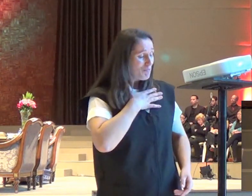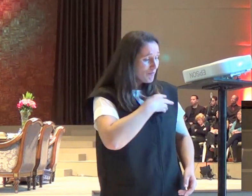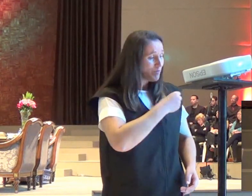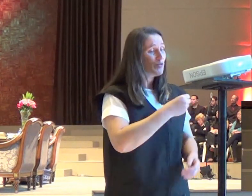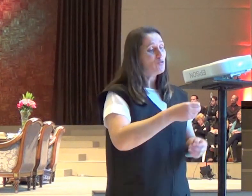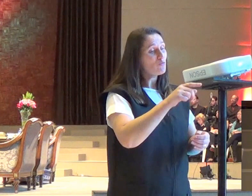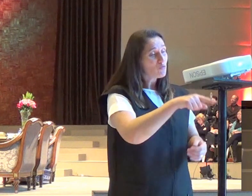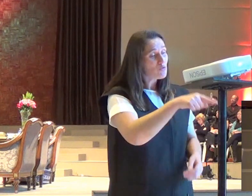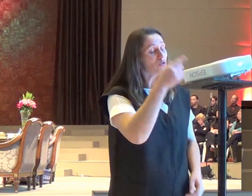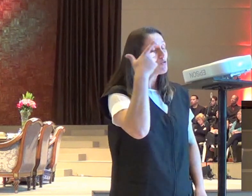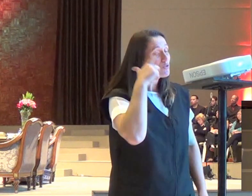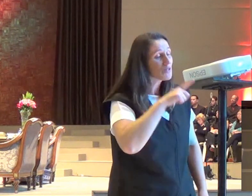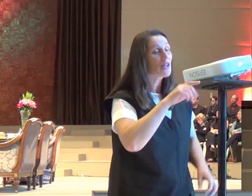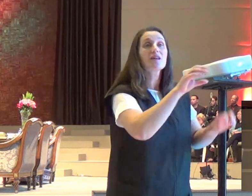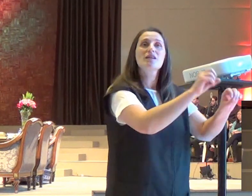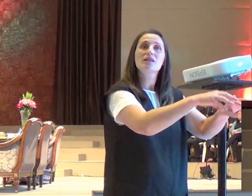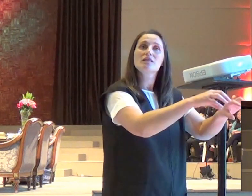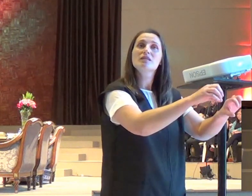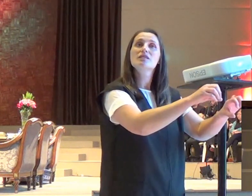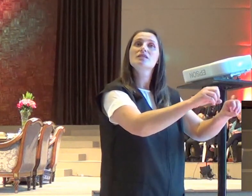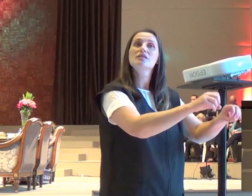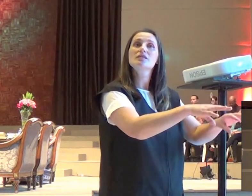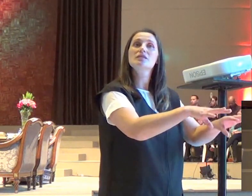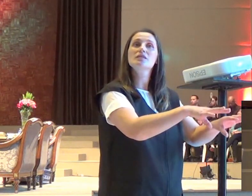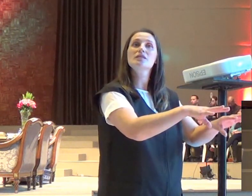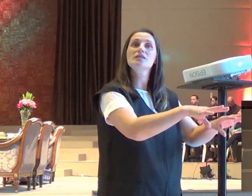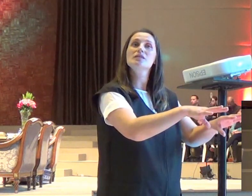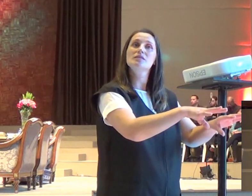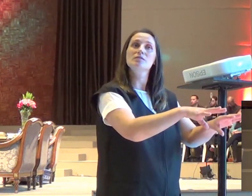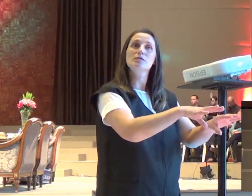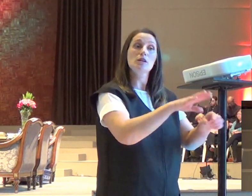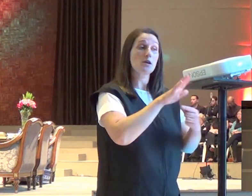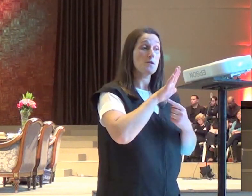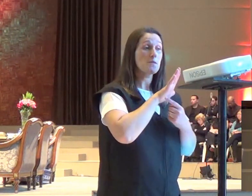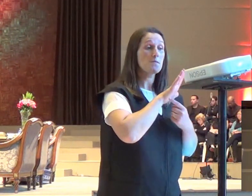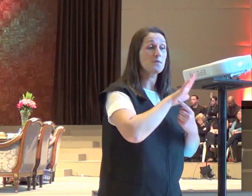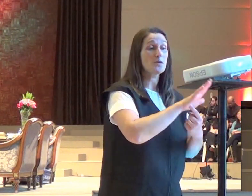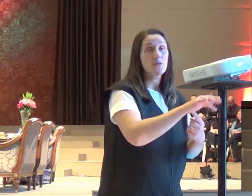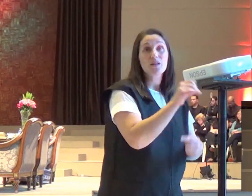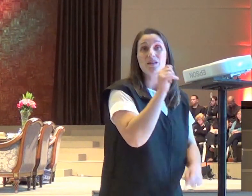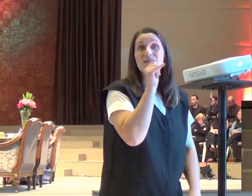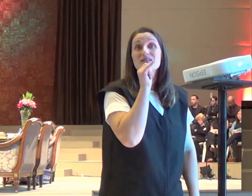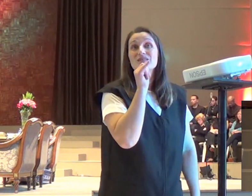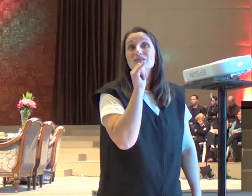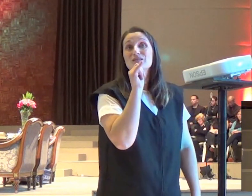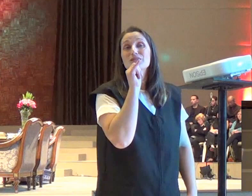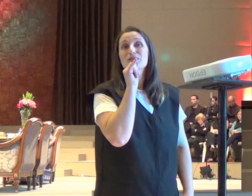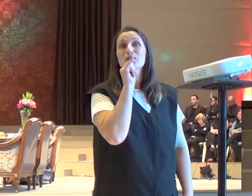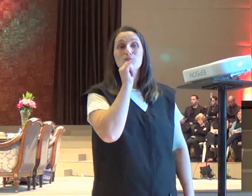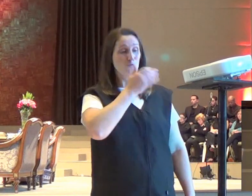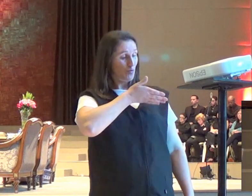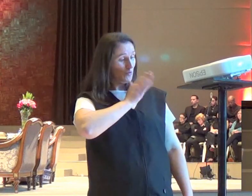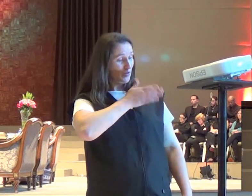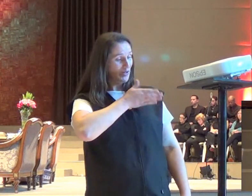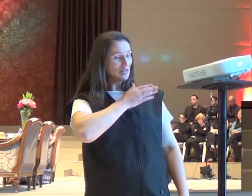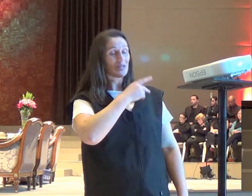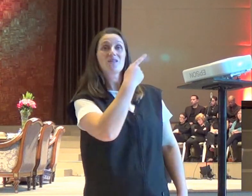ensine, através dos reforços positivos, sobre o coração deles,